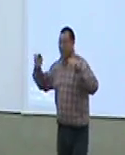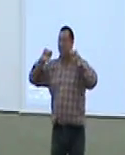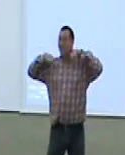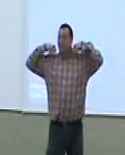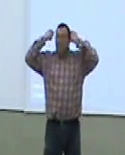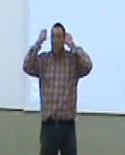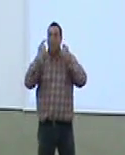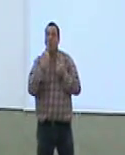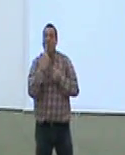batzutan igeri.